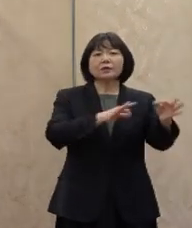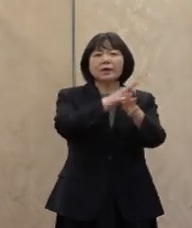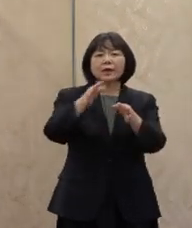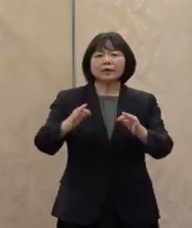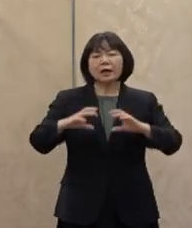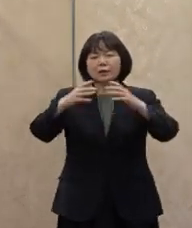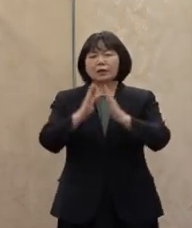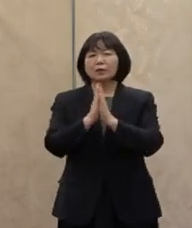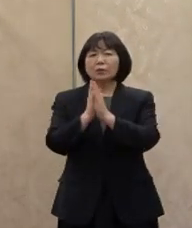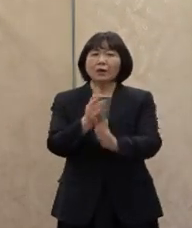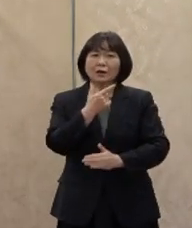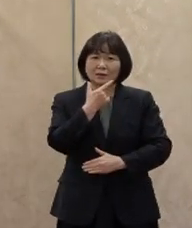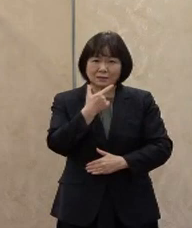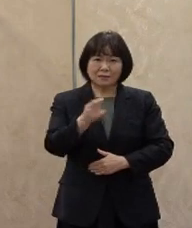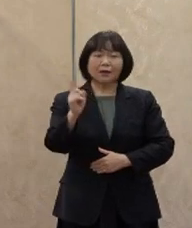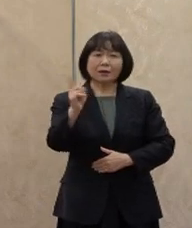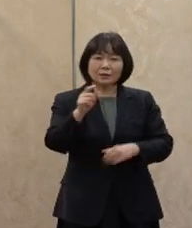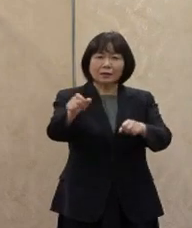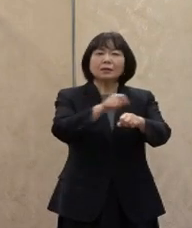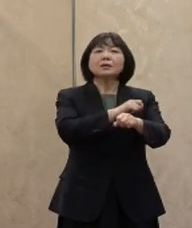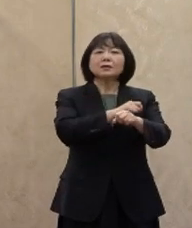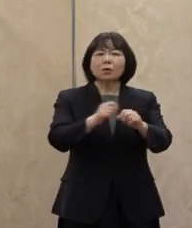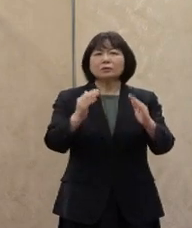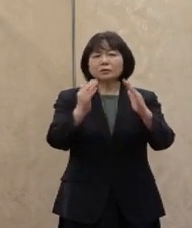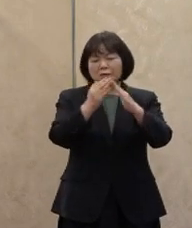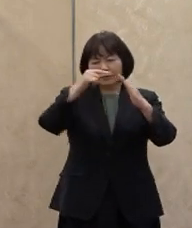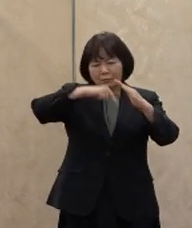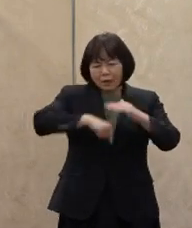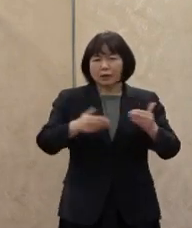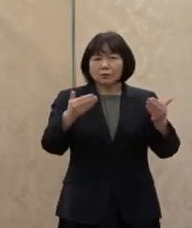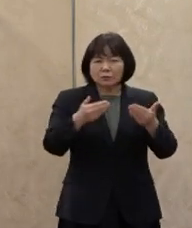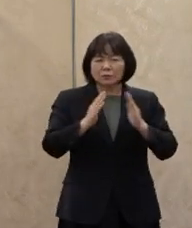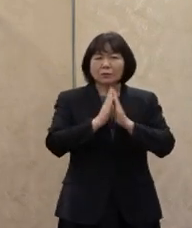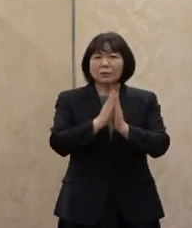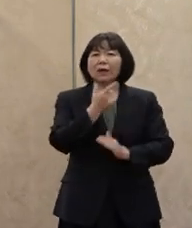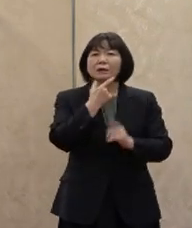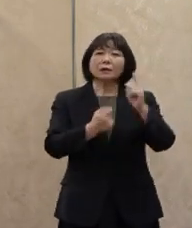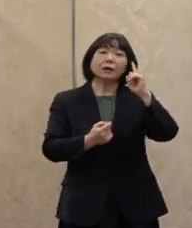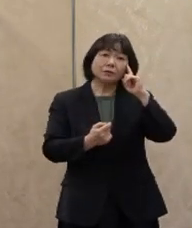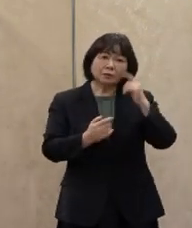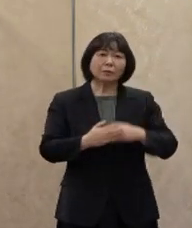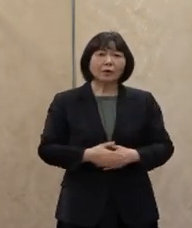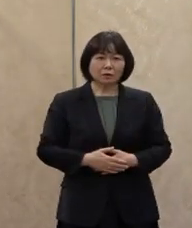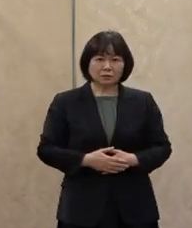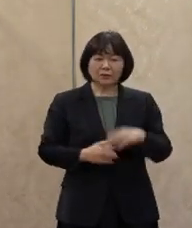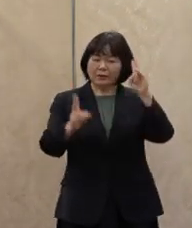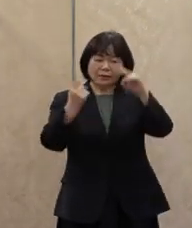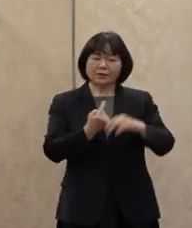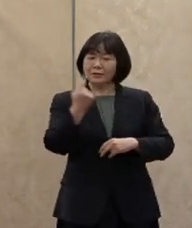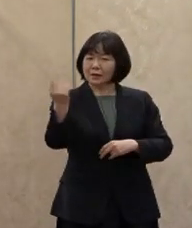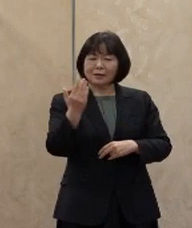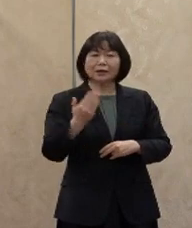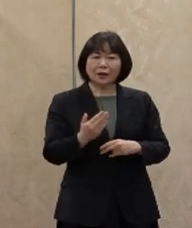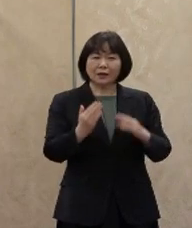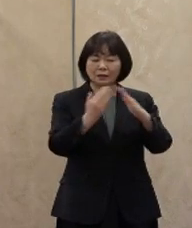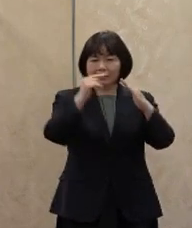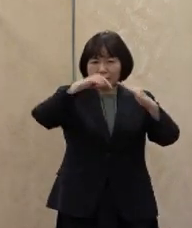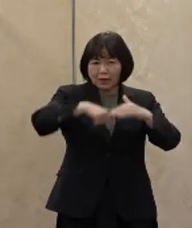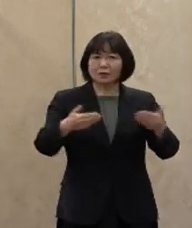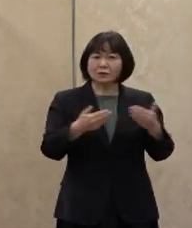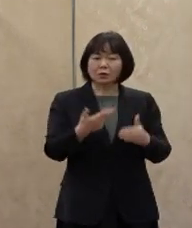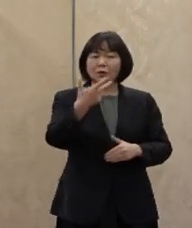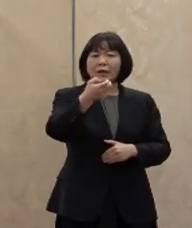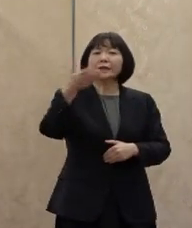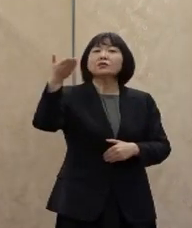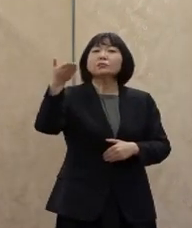へのお願いです。経済界へのお願い、特にですね、テレワークをお願いしたいと思います。できるだけテレワーク、この7割削減、出